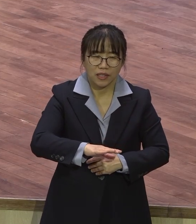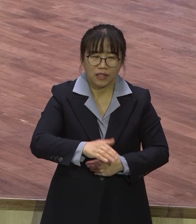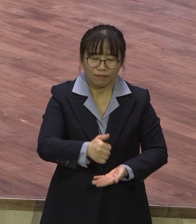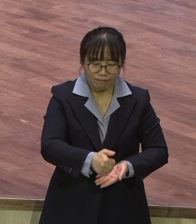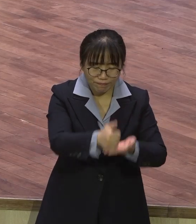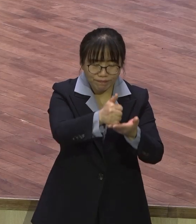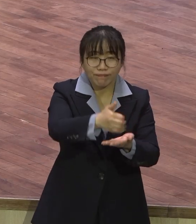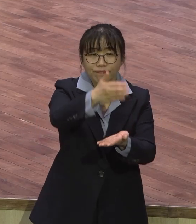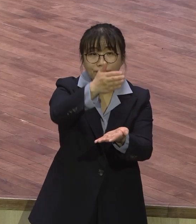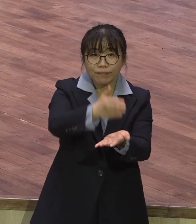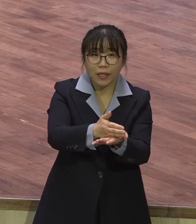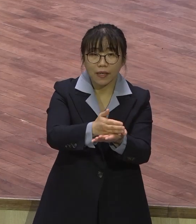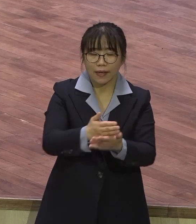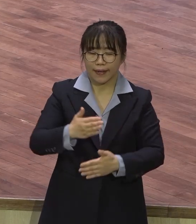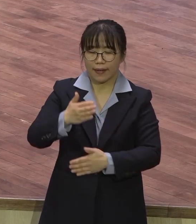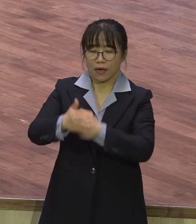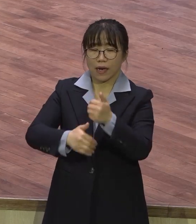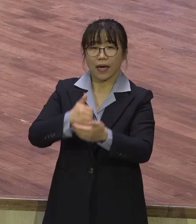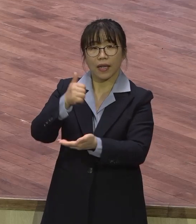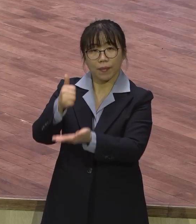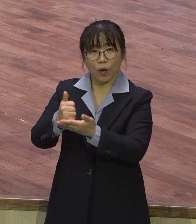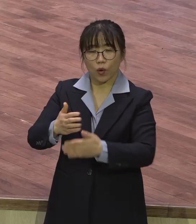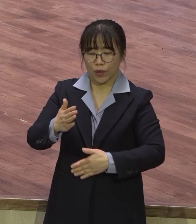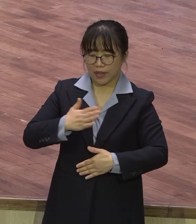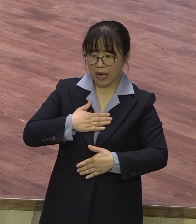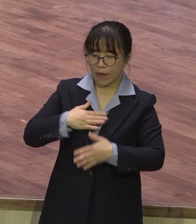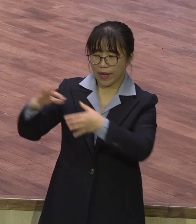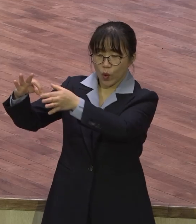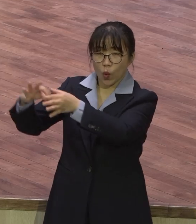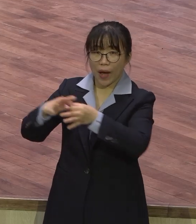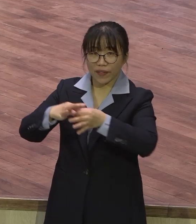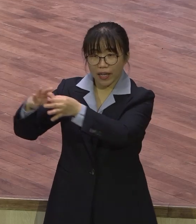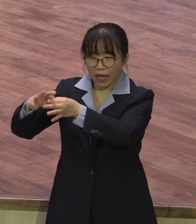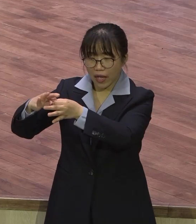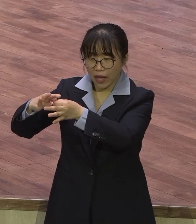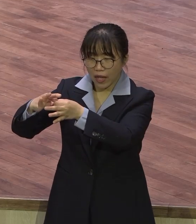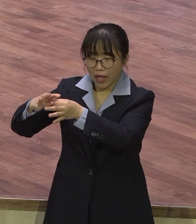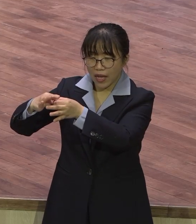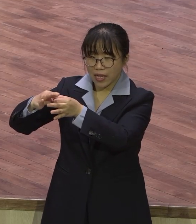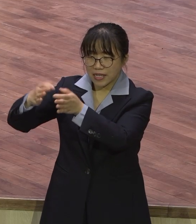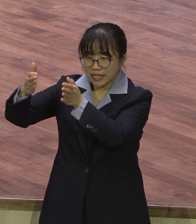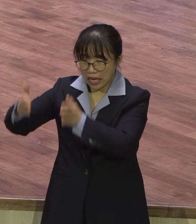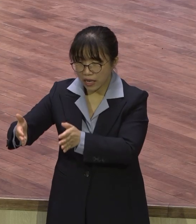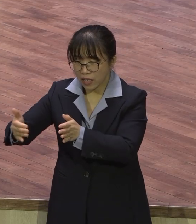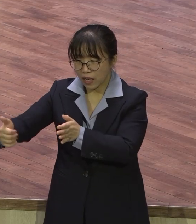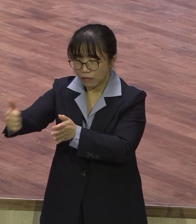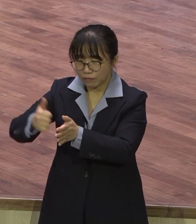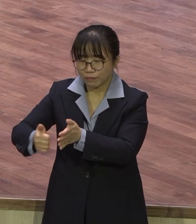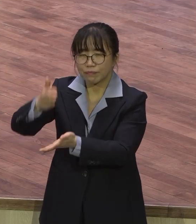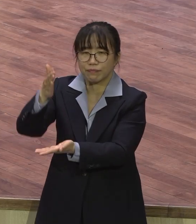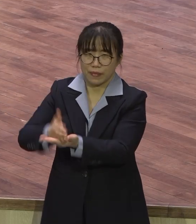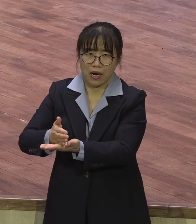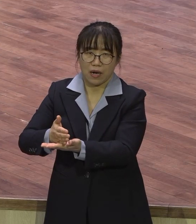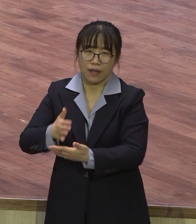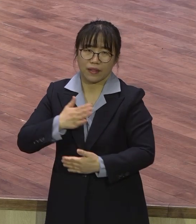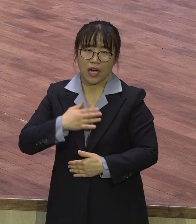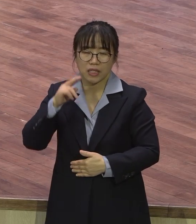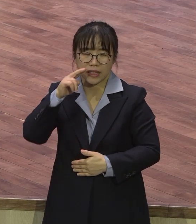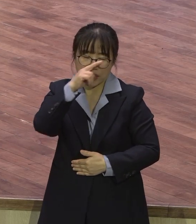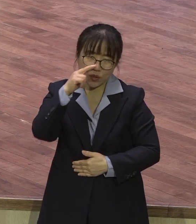된다 하나님과 나와의 관계에서 어떤 것도 그 중간에 끼어들면 안 된다 나는 질투하는